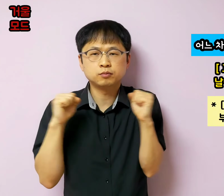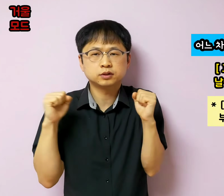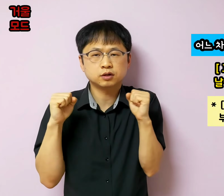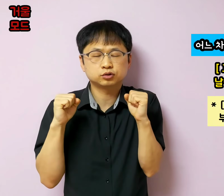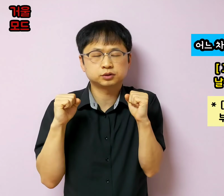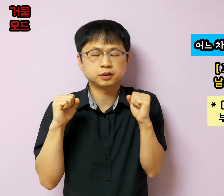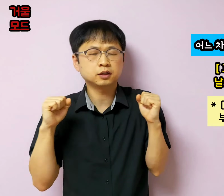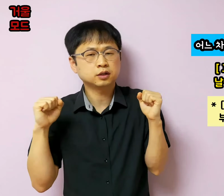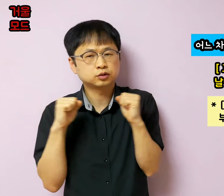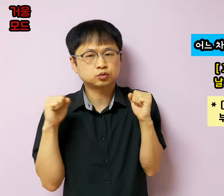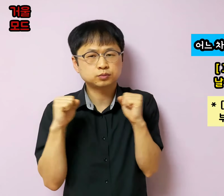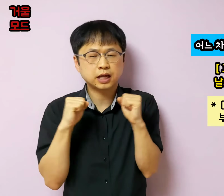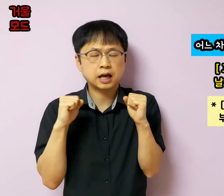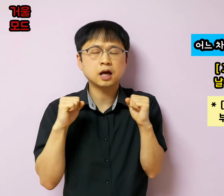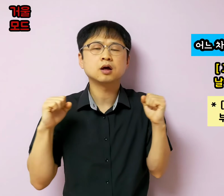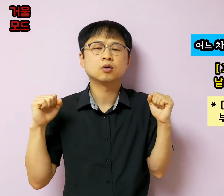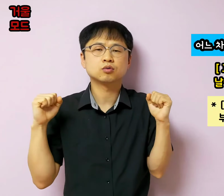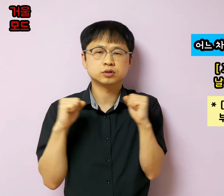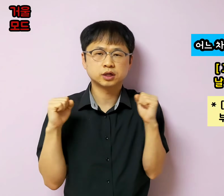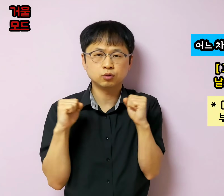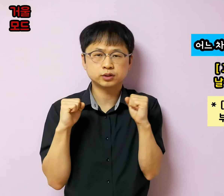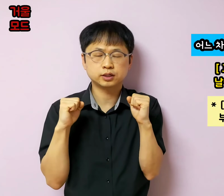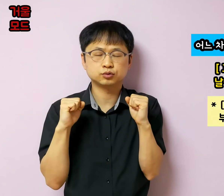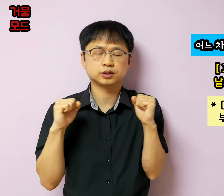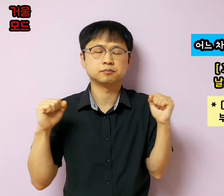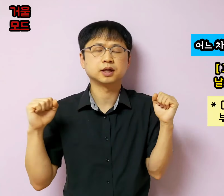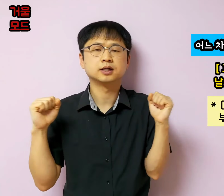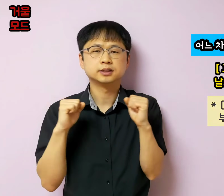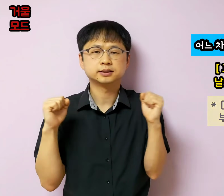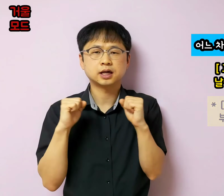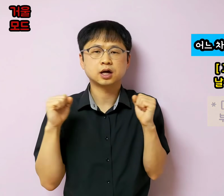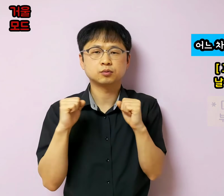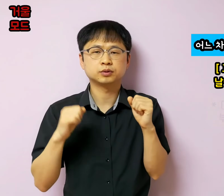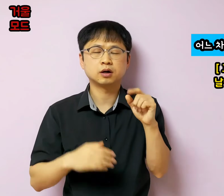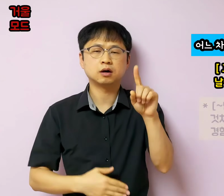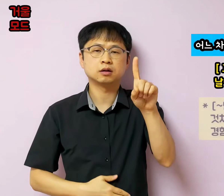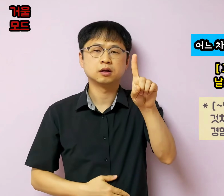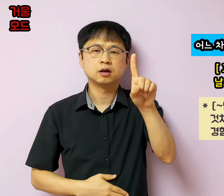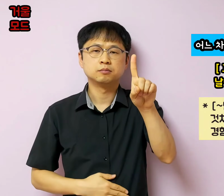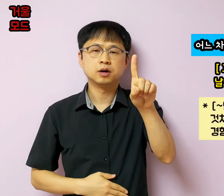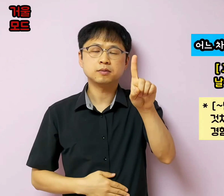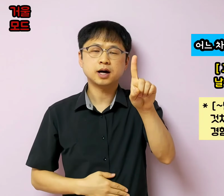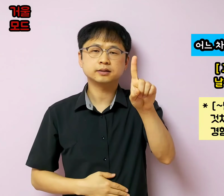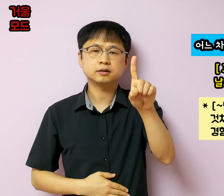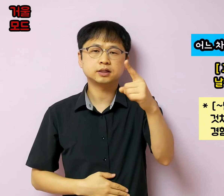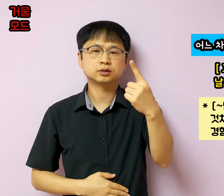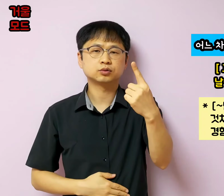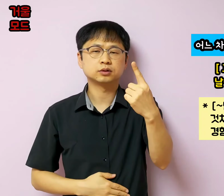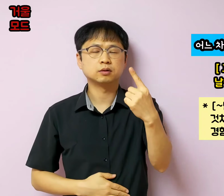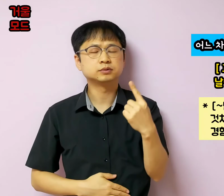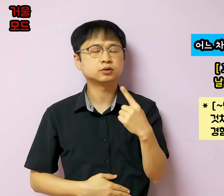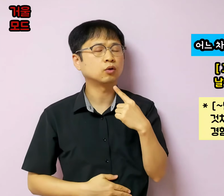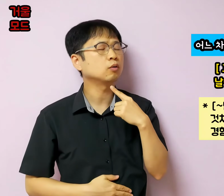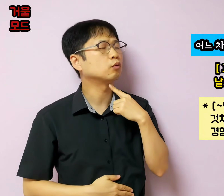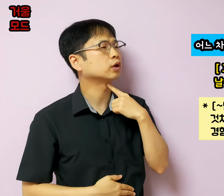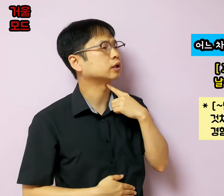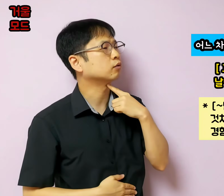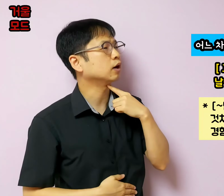몸을 떨어주시면 춥다 혹은 겨울이란 수어가 됩니다. 차가 없던, 뭐뭐 하던 이란 수어는 검지로 목에 대고